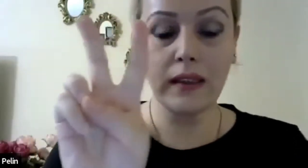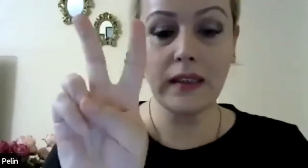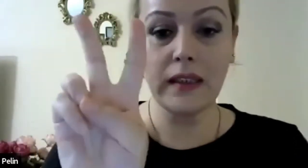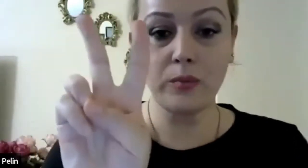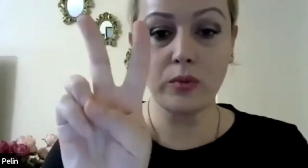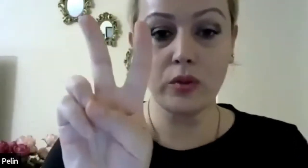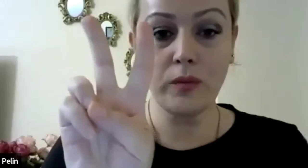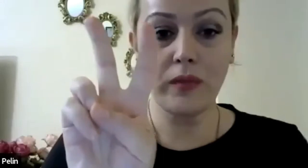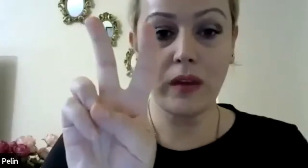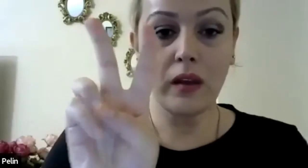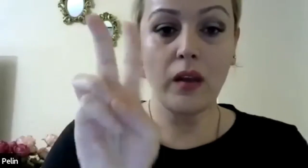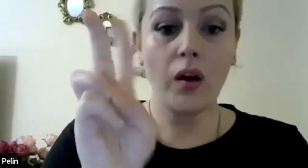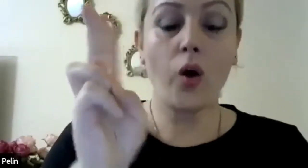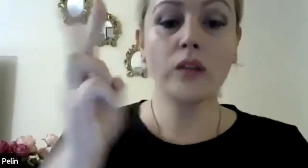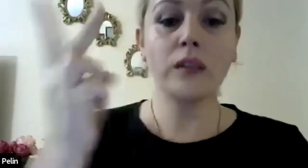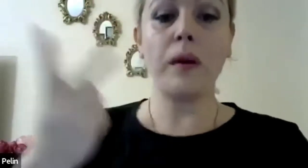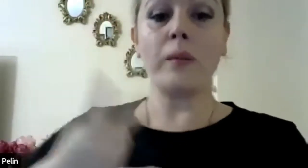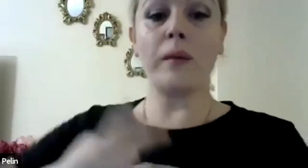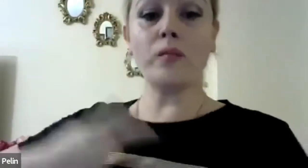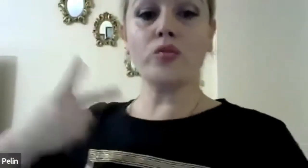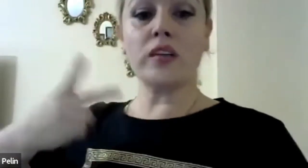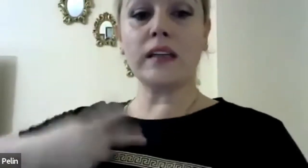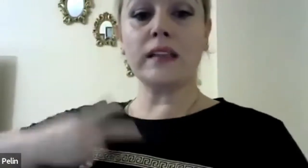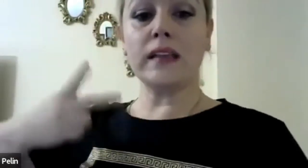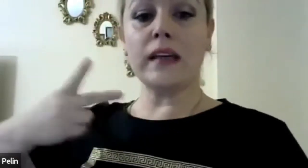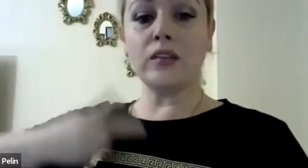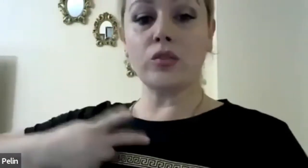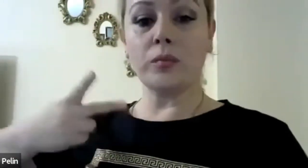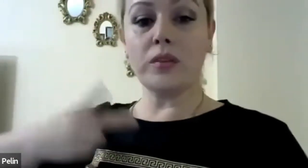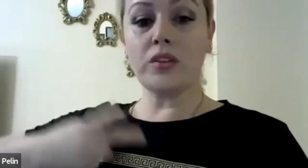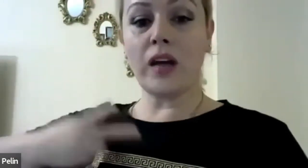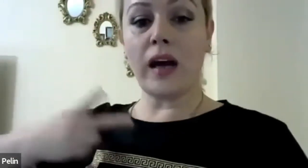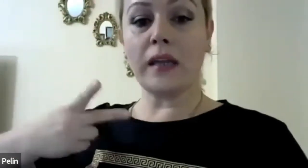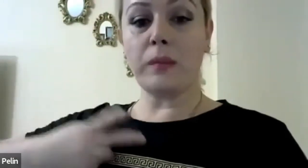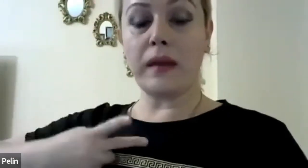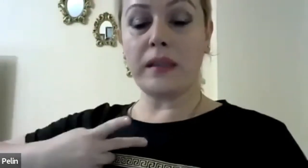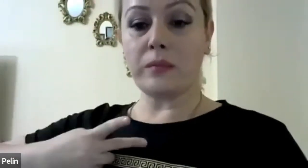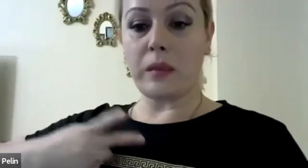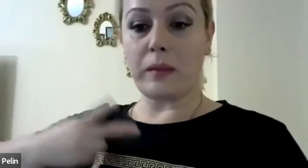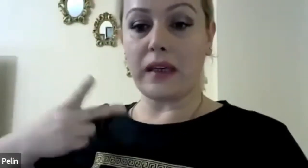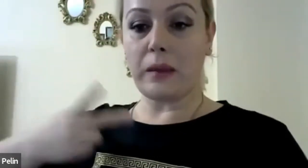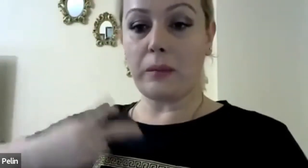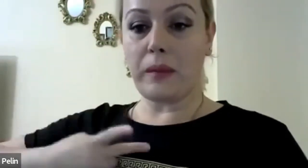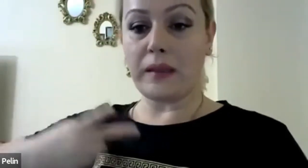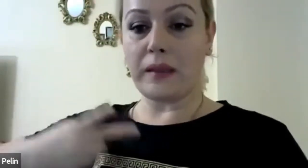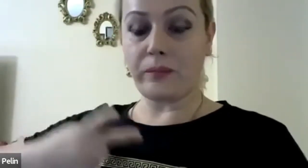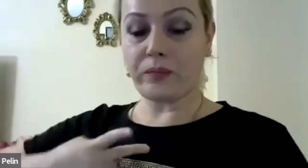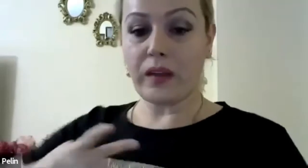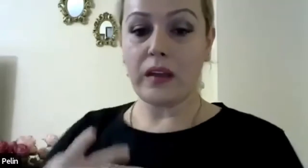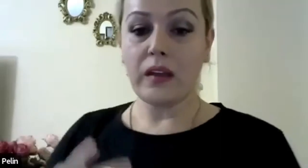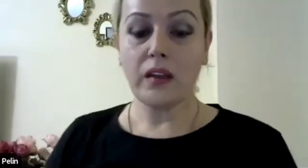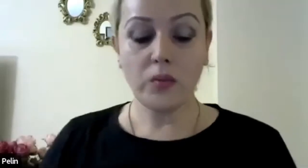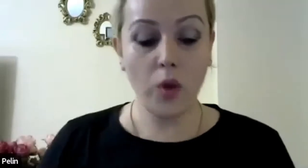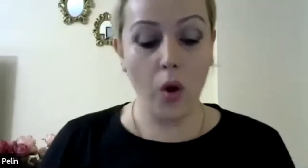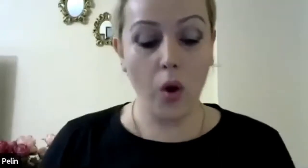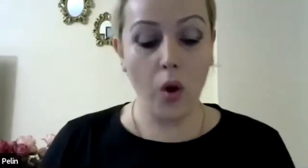iki yapıyorum. Orta parmağımı bu şekilde değdiriyorum. İşaret benim demek. Benim. Şimdi örnek